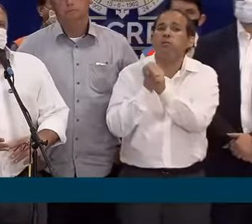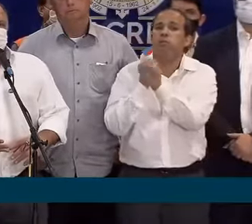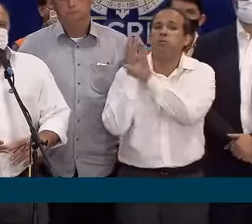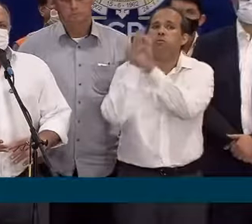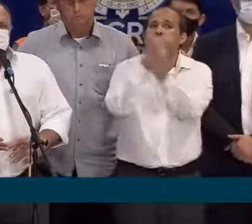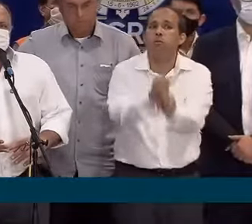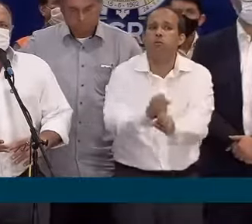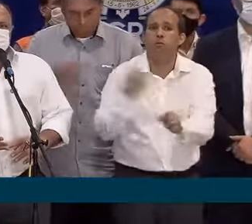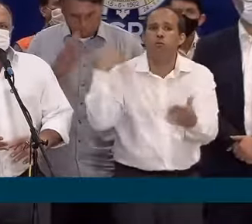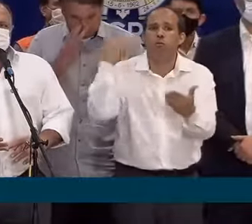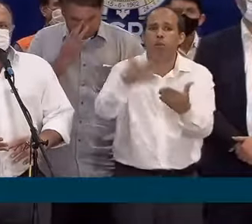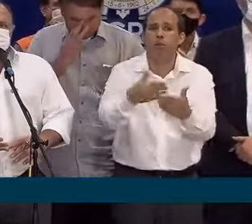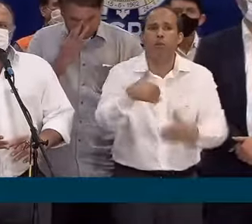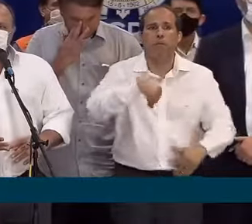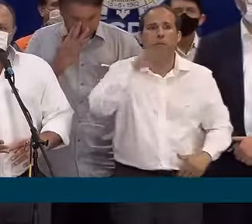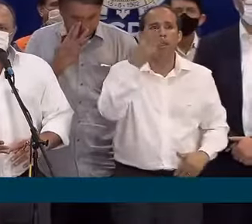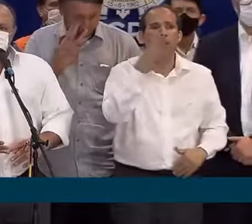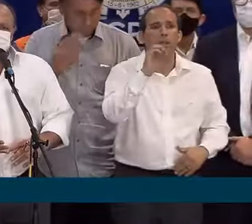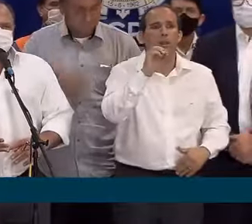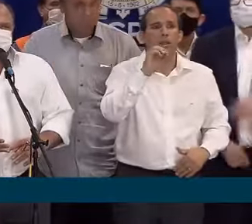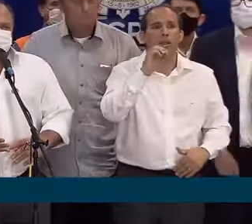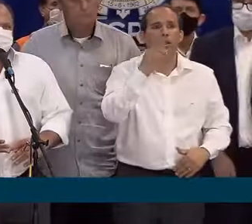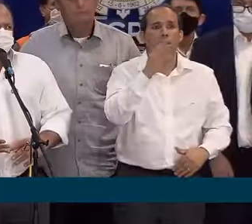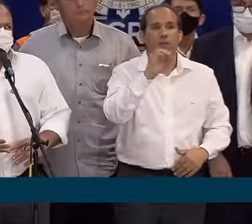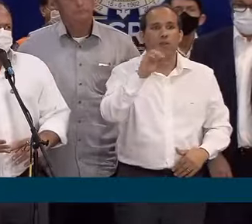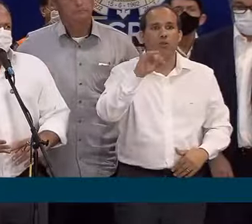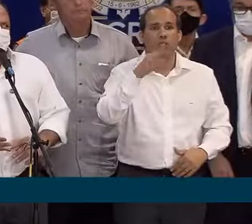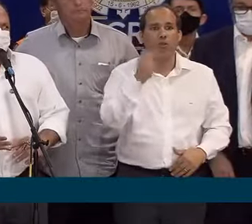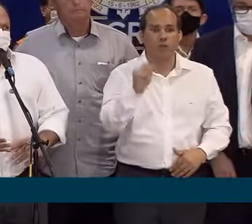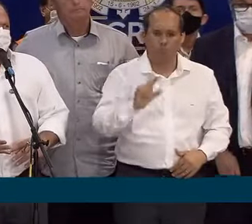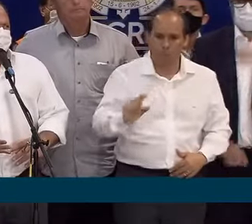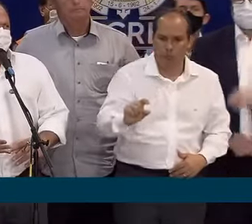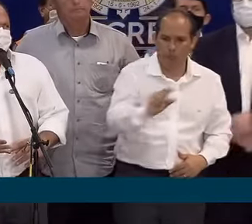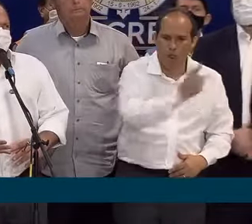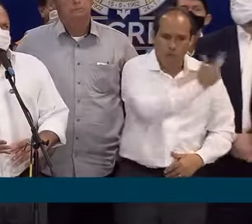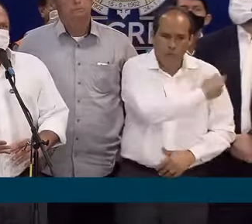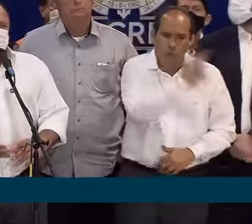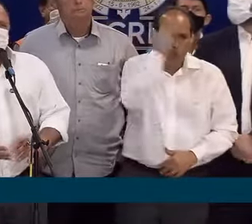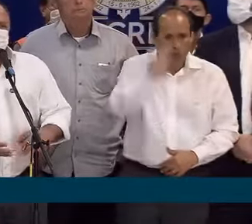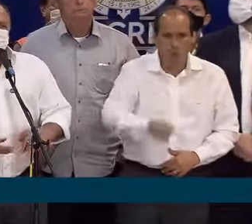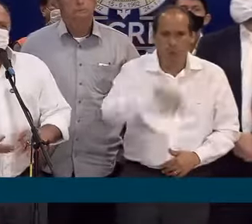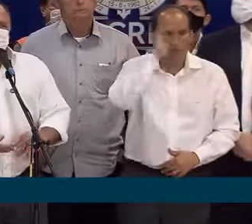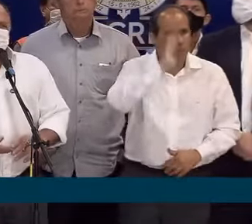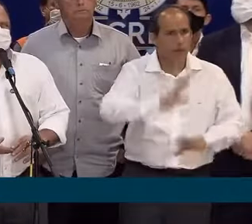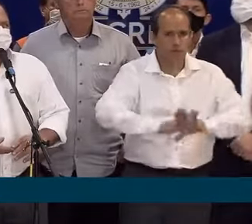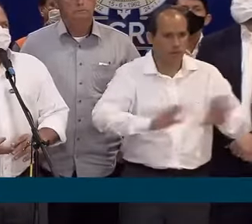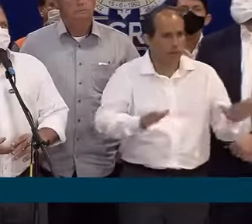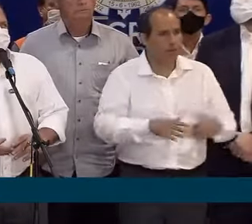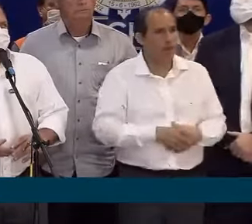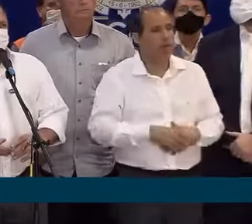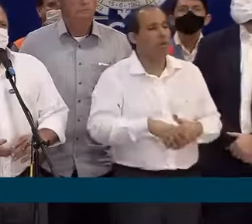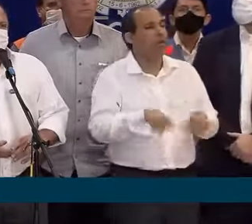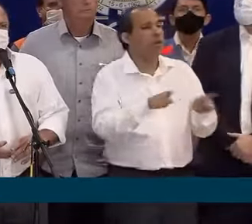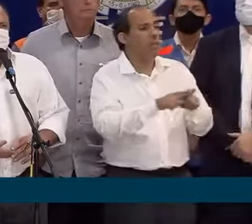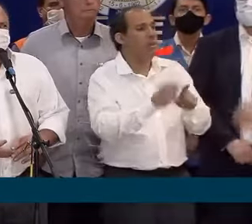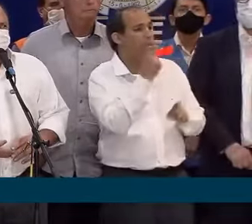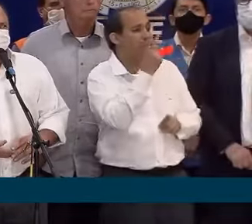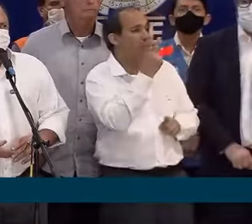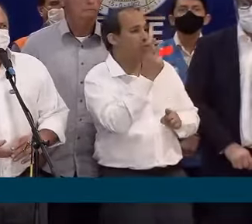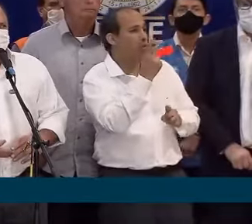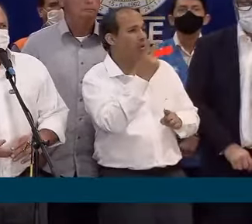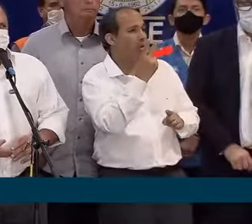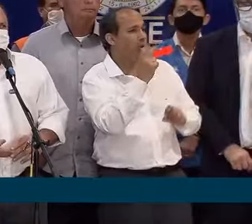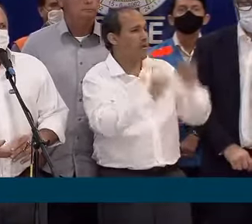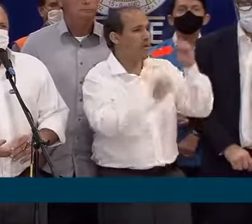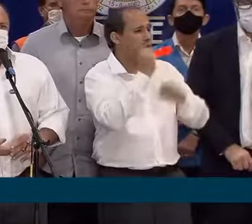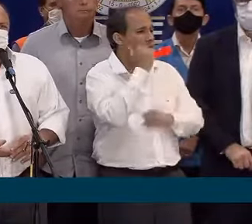aplica em torno de 300 milhões de doses ano, todos os anos, é normal para nós, e nós temos as duas grandes fabricantes de